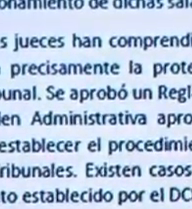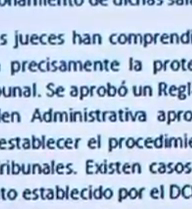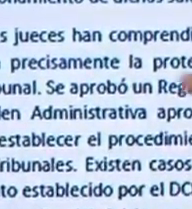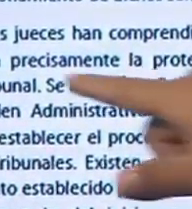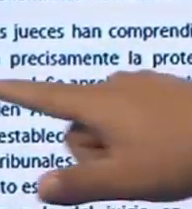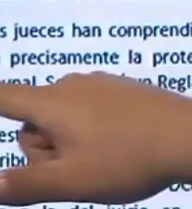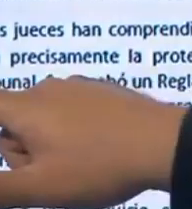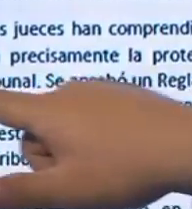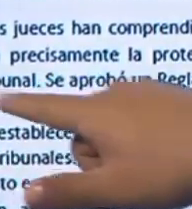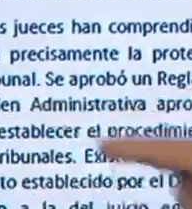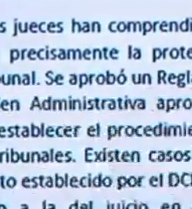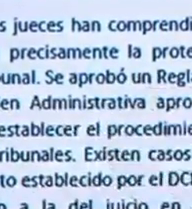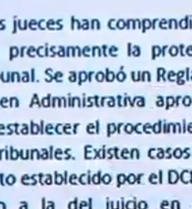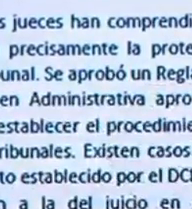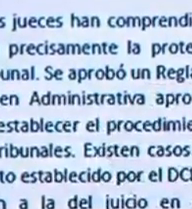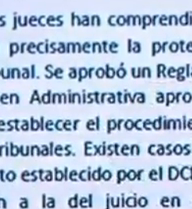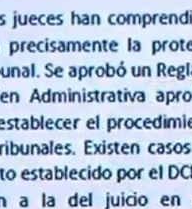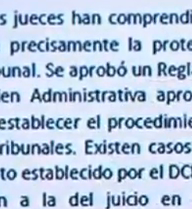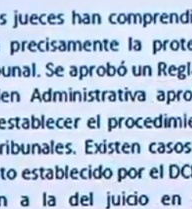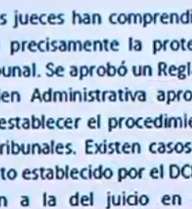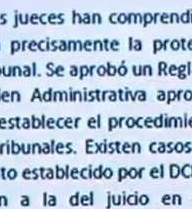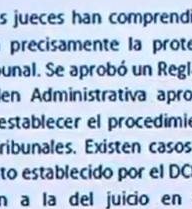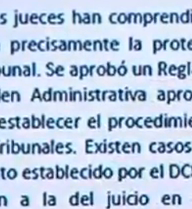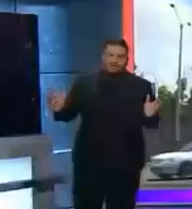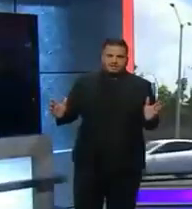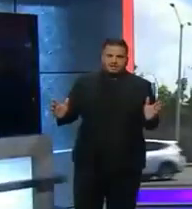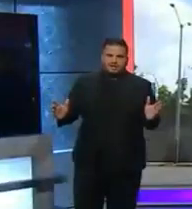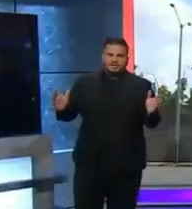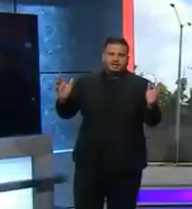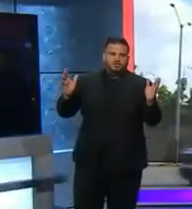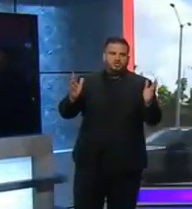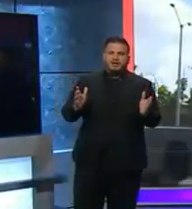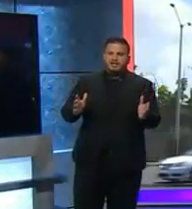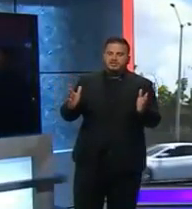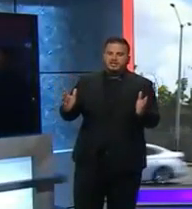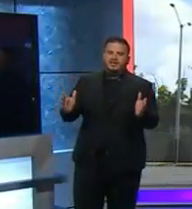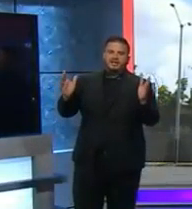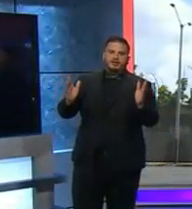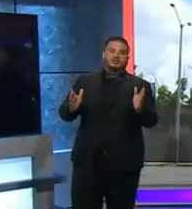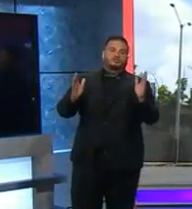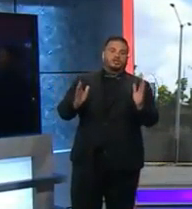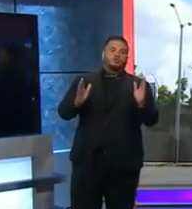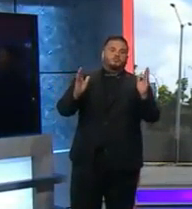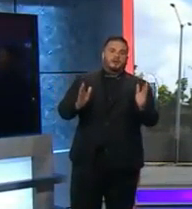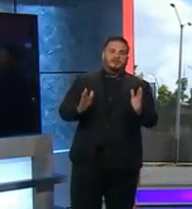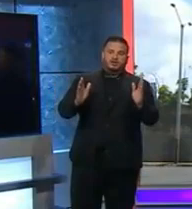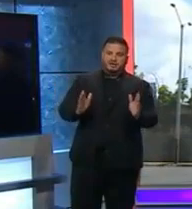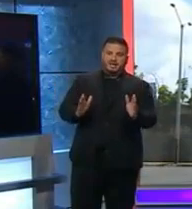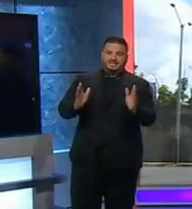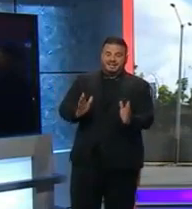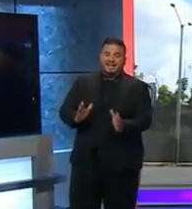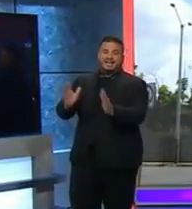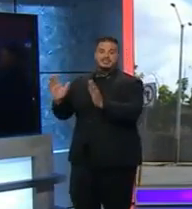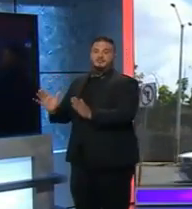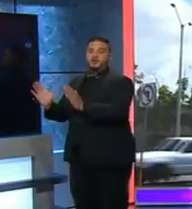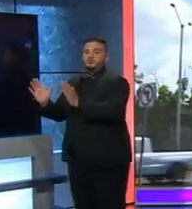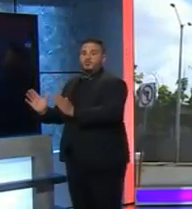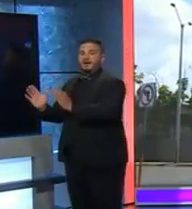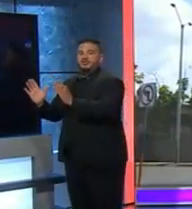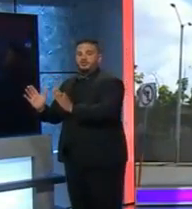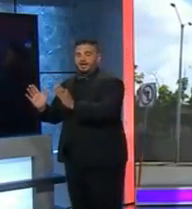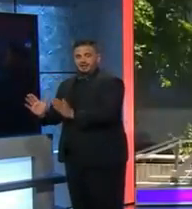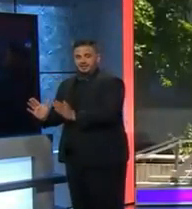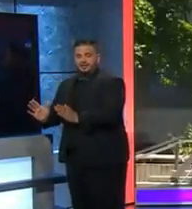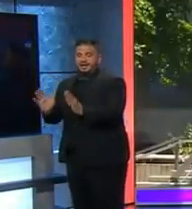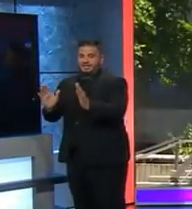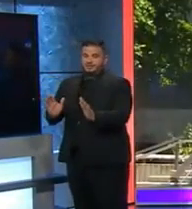de los empleados y de incluso del propio tribunal. Para aquellos que no saben lo que estoy diciendo, gente, un sumariado significa que no es encontrado culpable todavía, que está en la cárcel porque no pudo